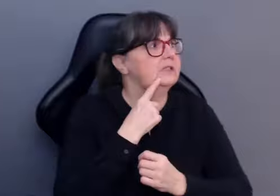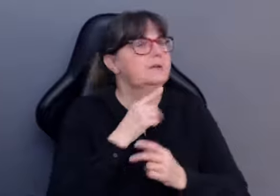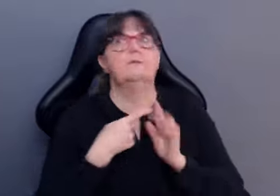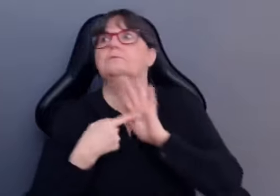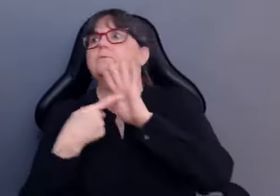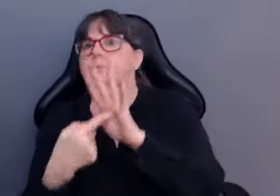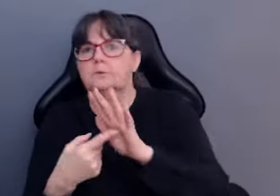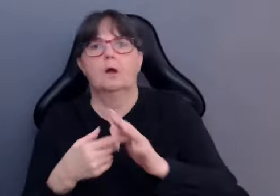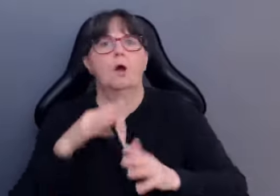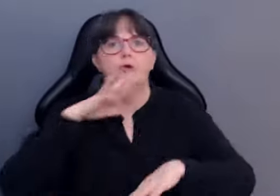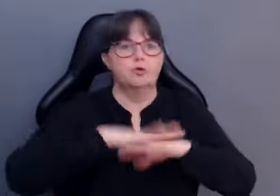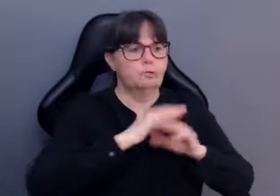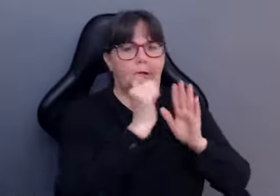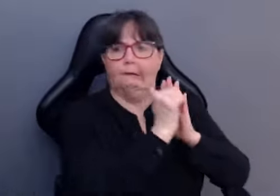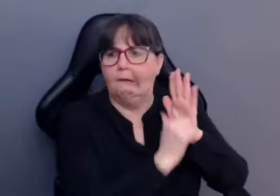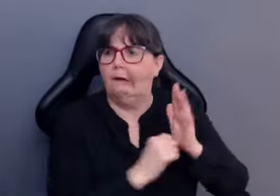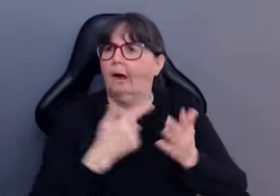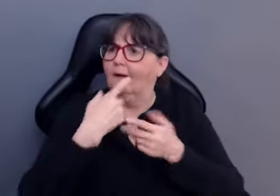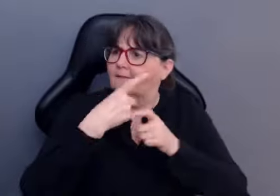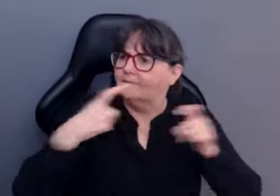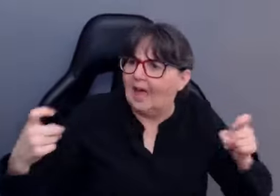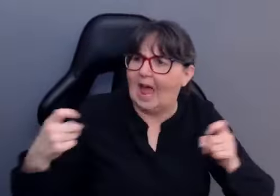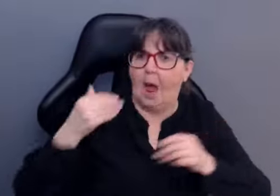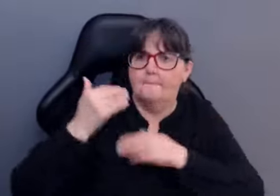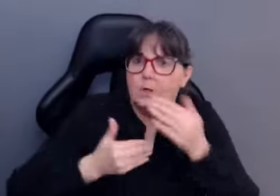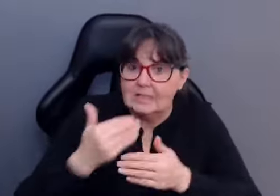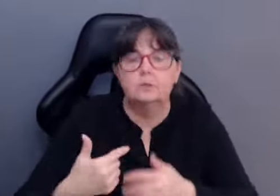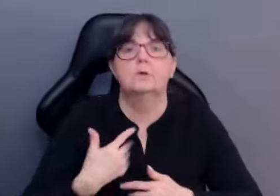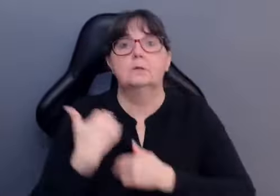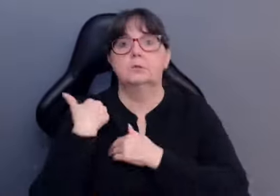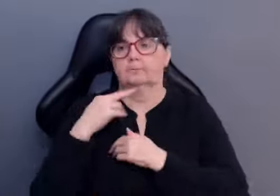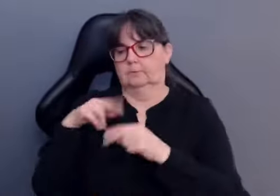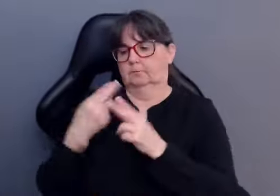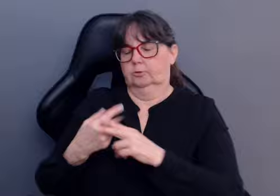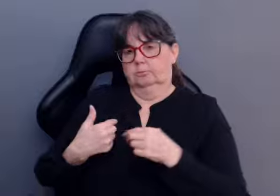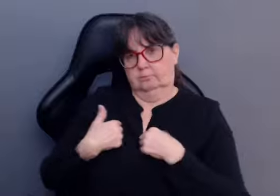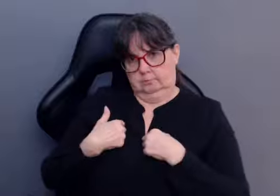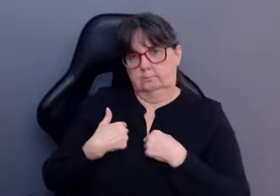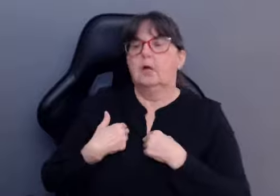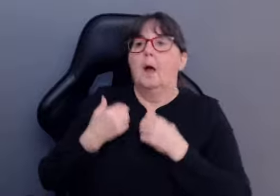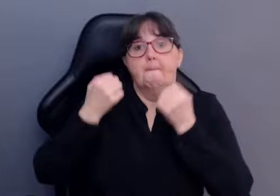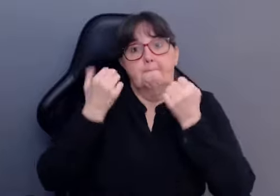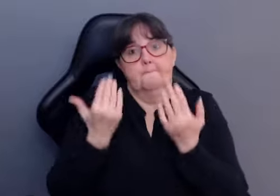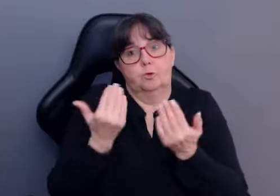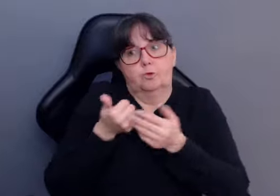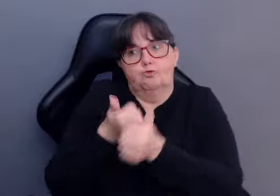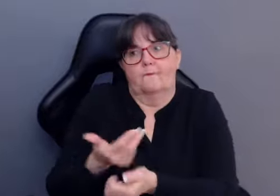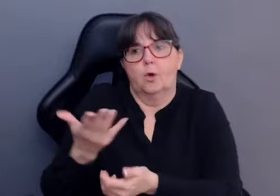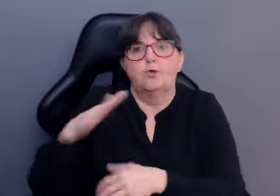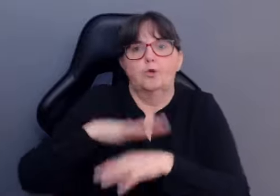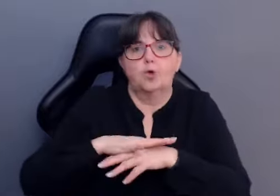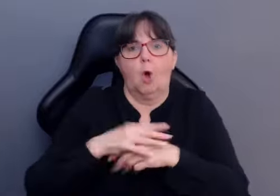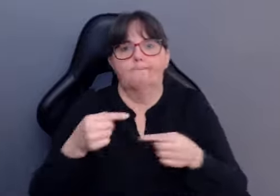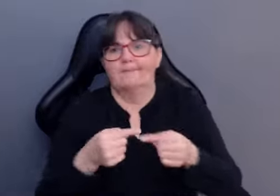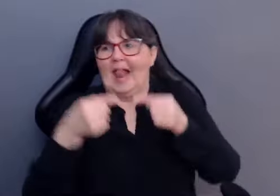et articles et autres procédures qui pourraient être nécessaires dans un litige concernant